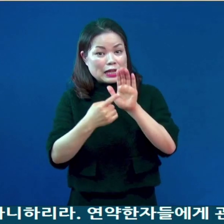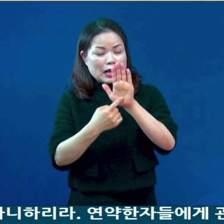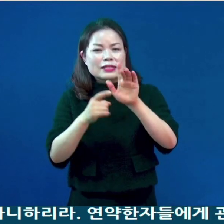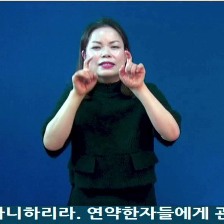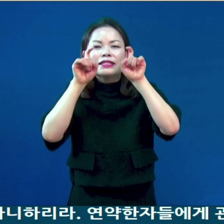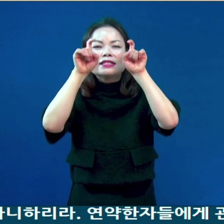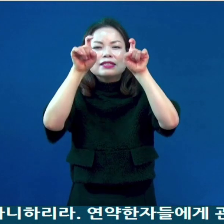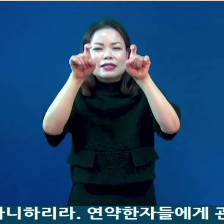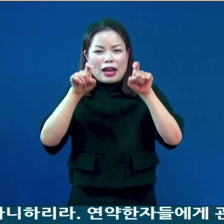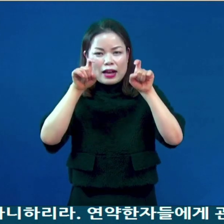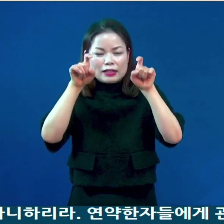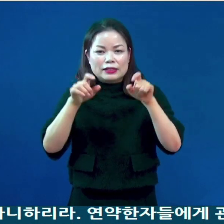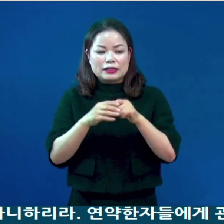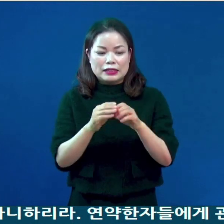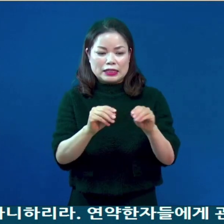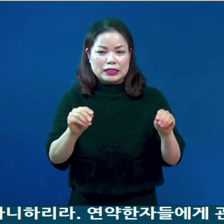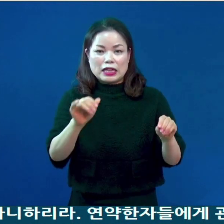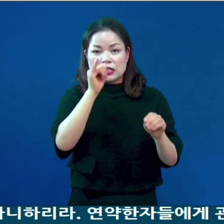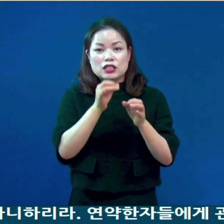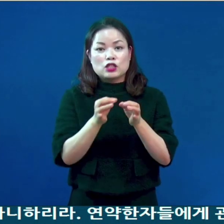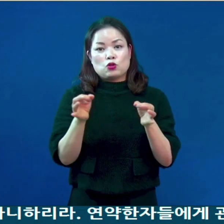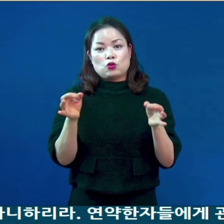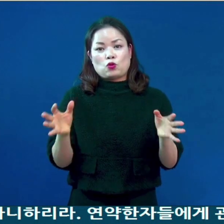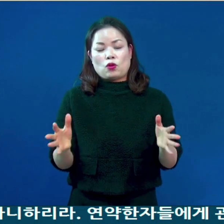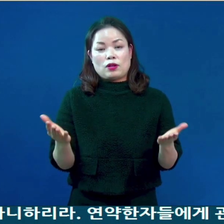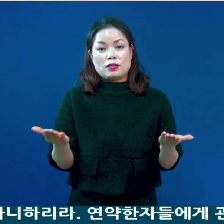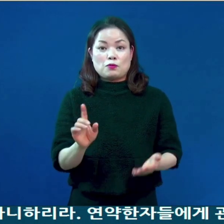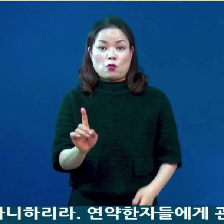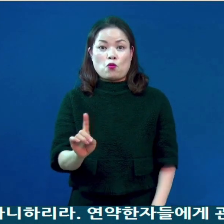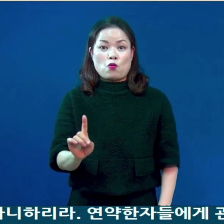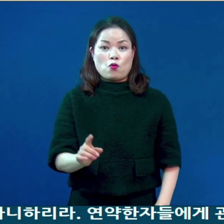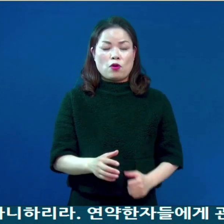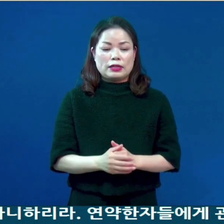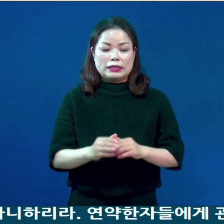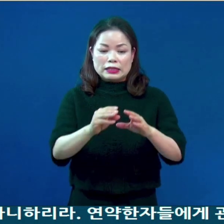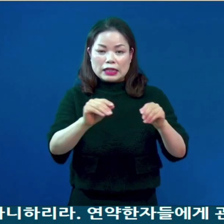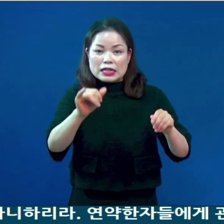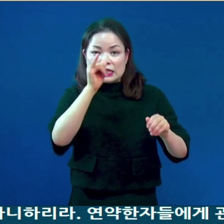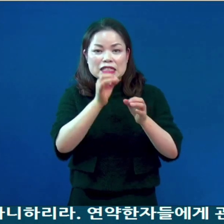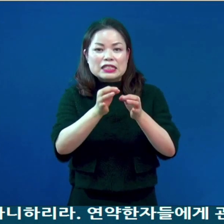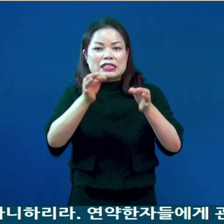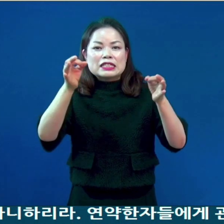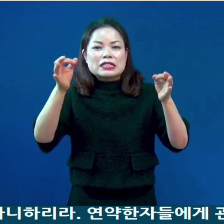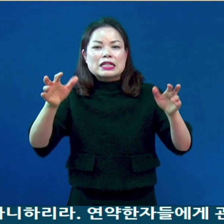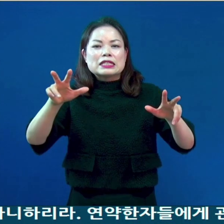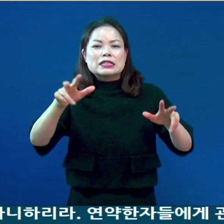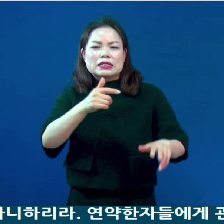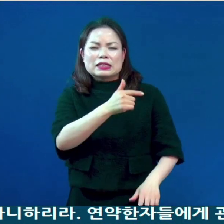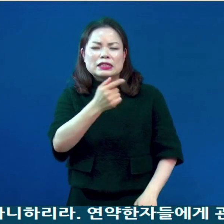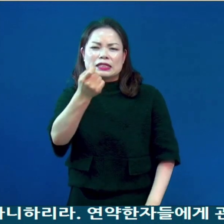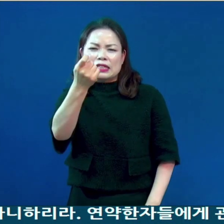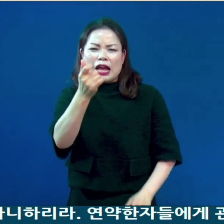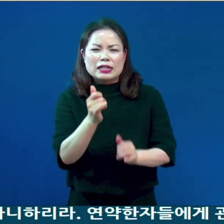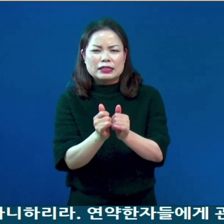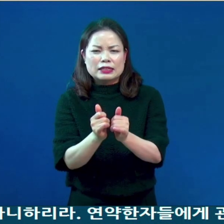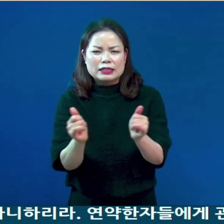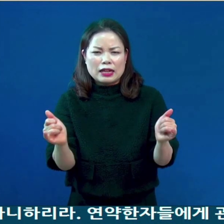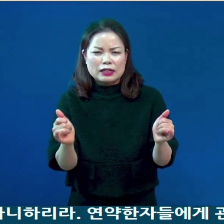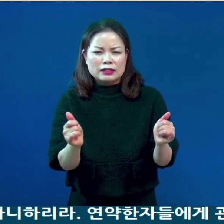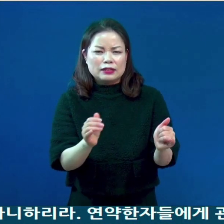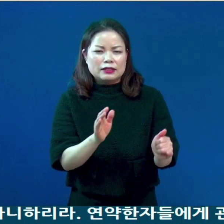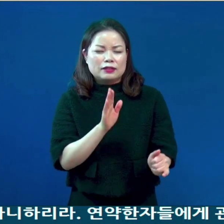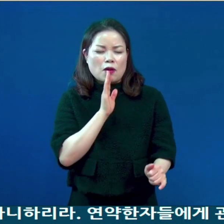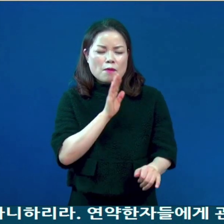상징하는 양이 이 땅에 있는 동안 한 일이 뭐냐면, 이 땅에 있는 동안 지극히 작은 자에게 이들은